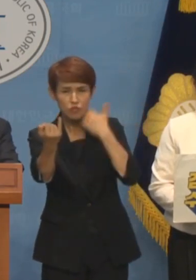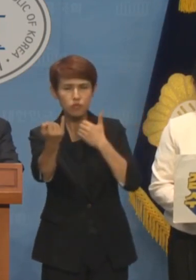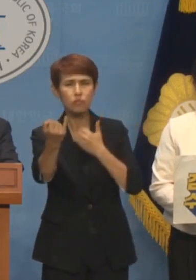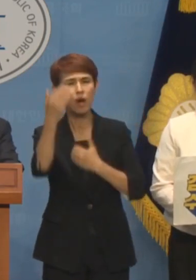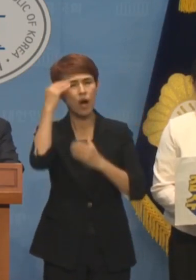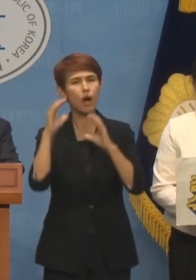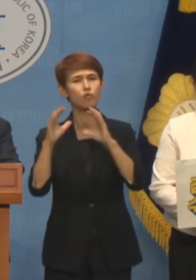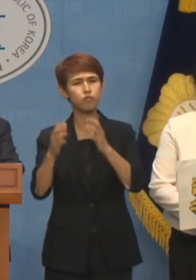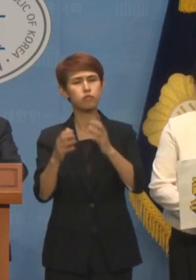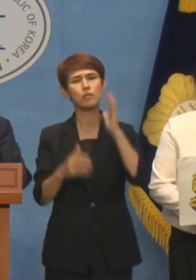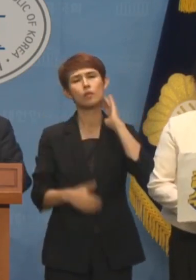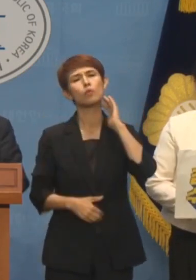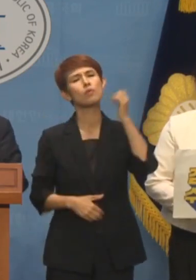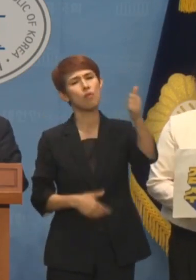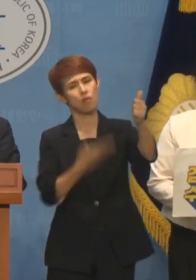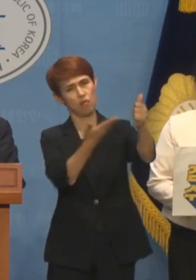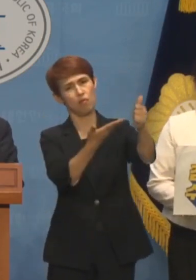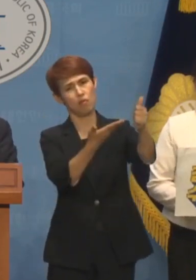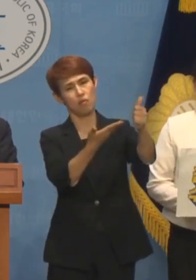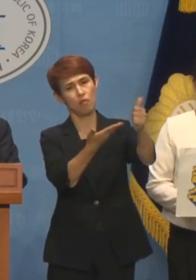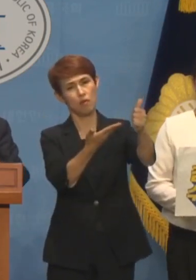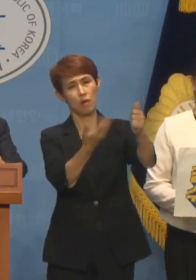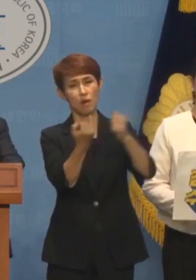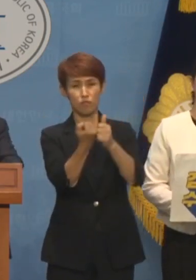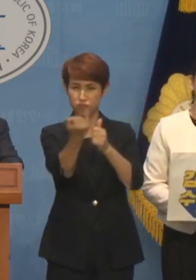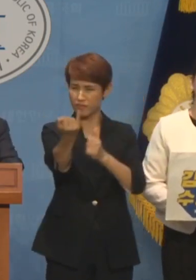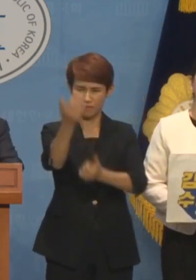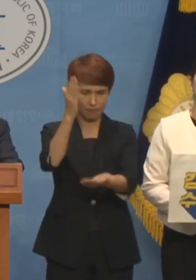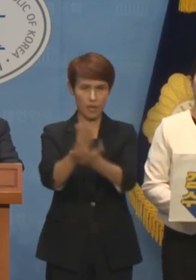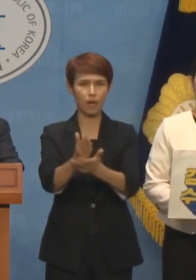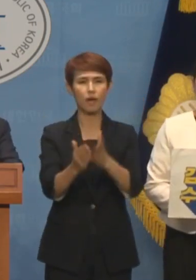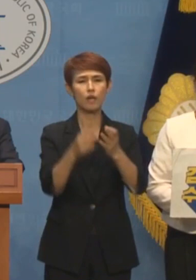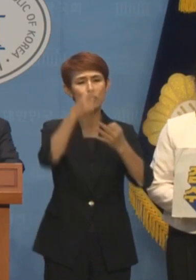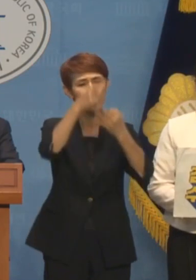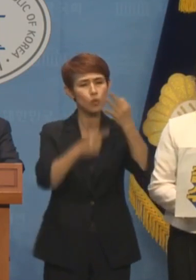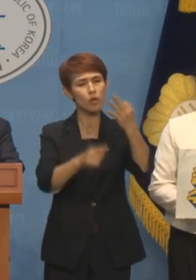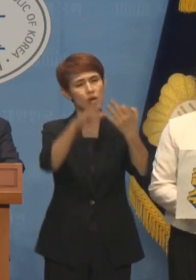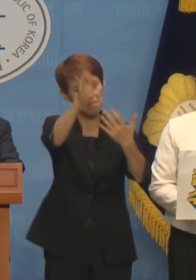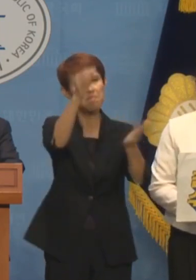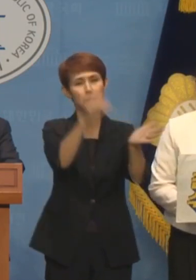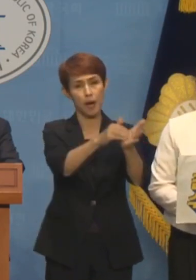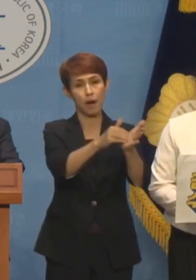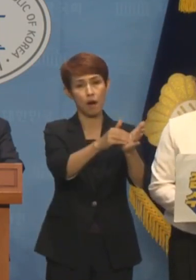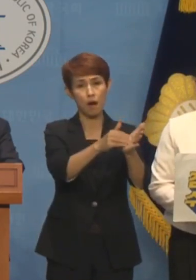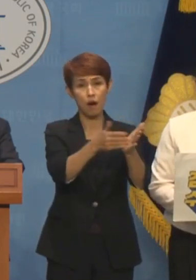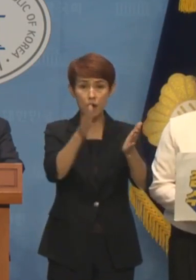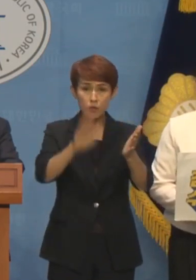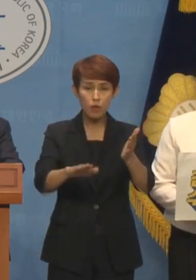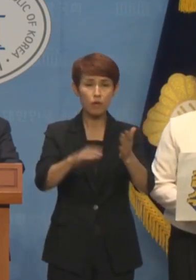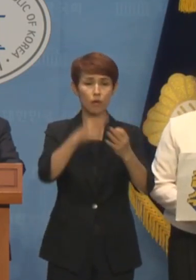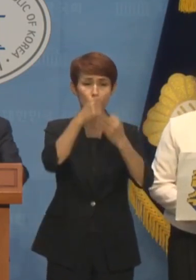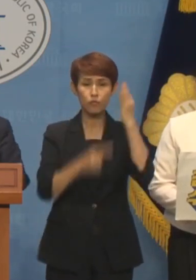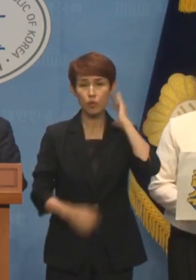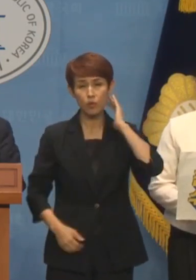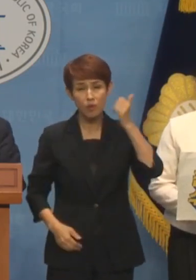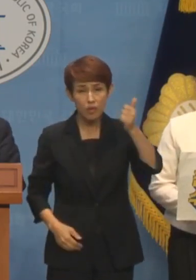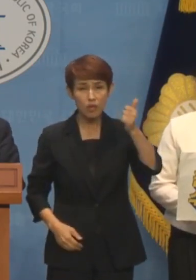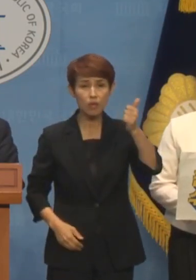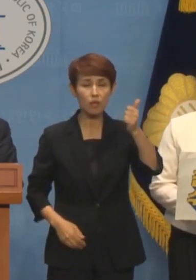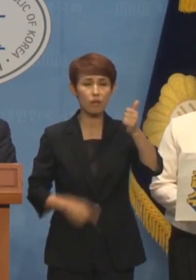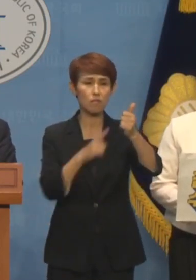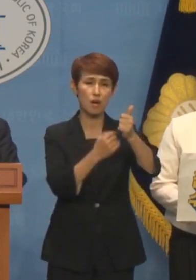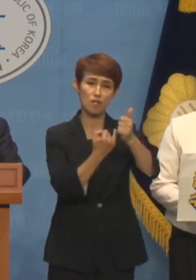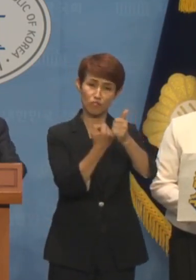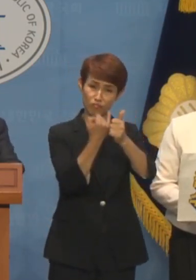대한민국의 대통령으로서 김건희가 아닌 윤석열을 택했습니다. 그런데도 윤석열 대통령 위에 김건희 여사가